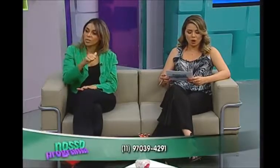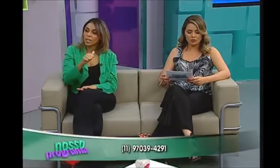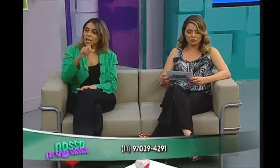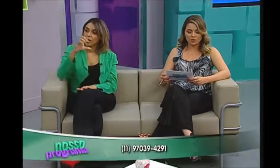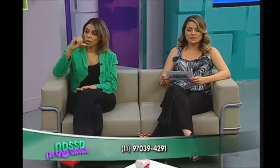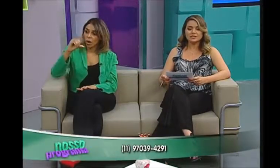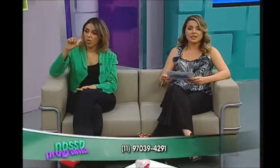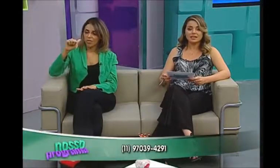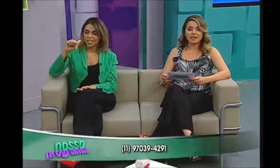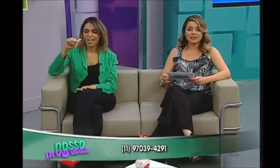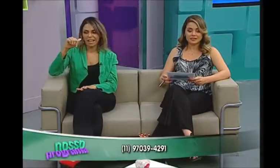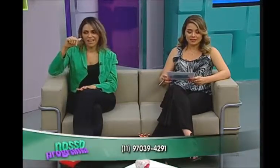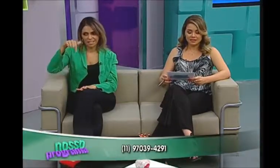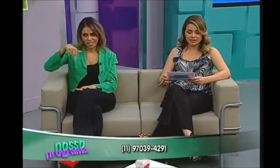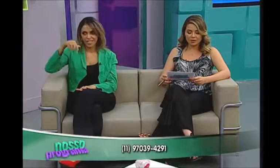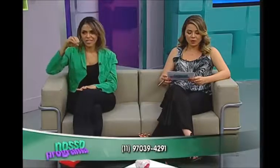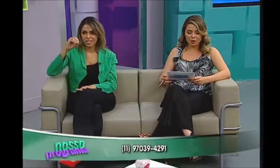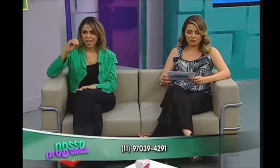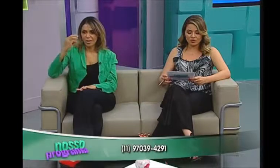9 70 39